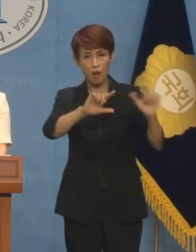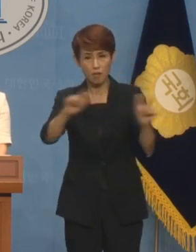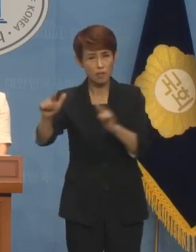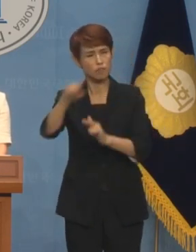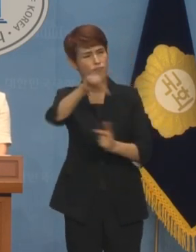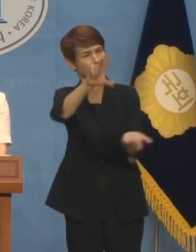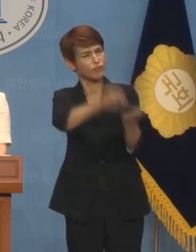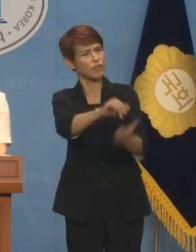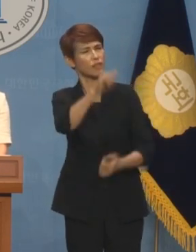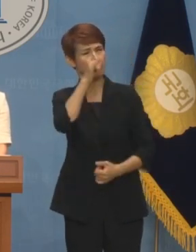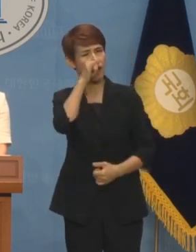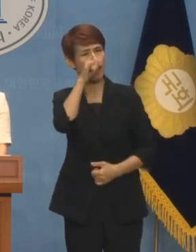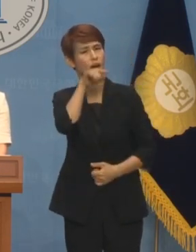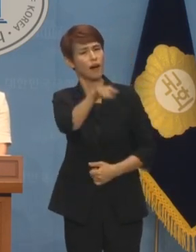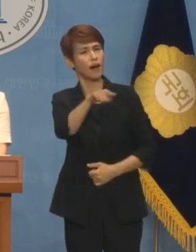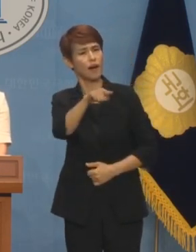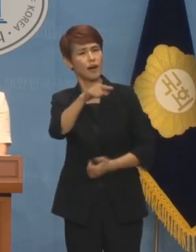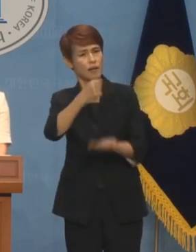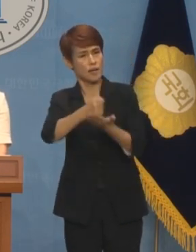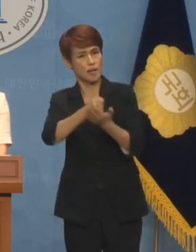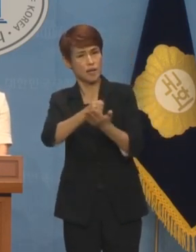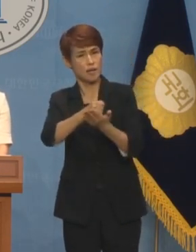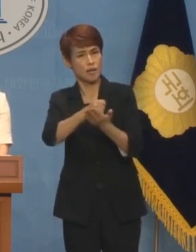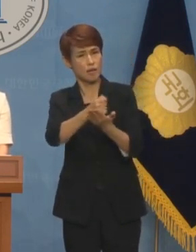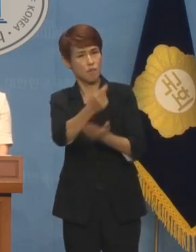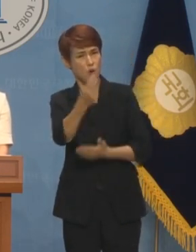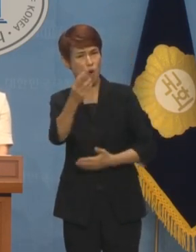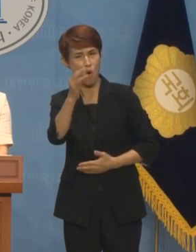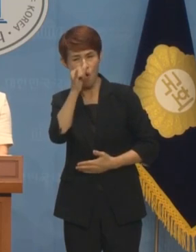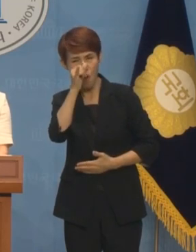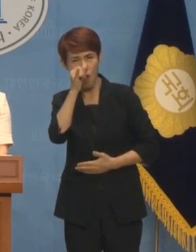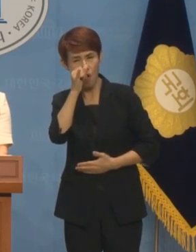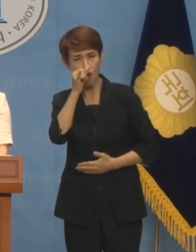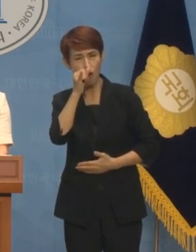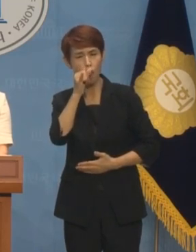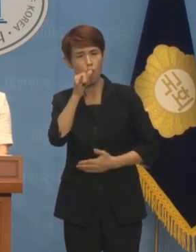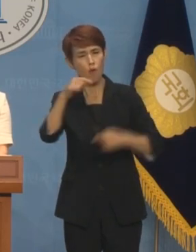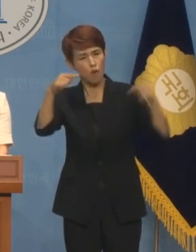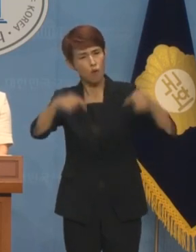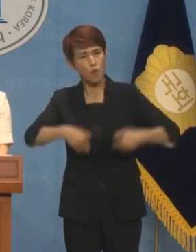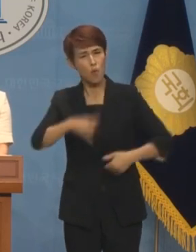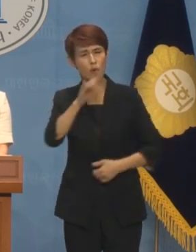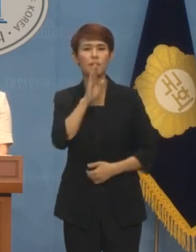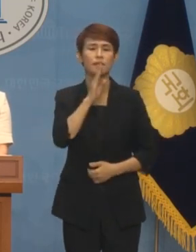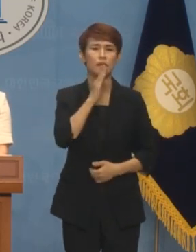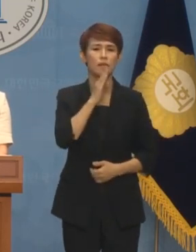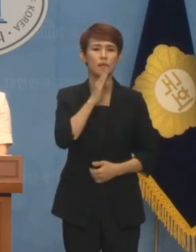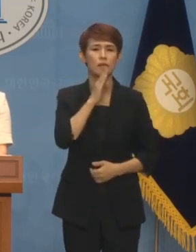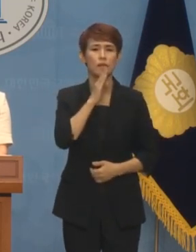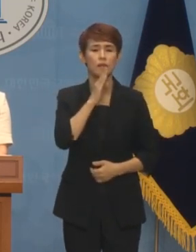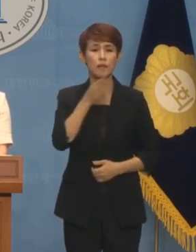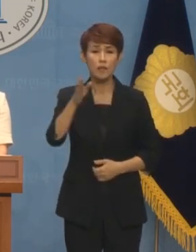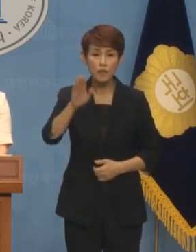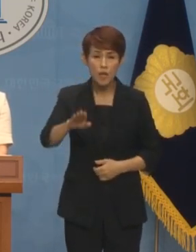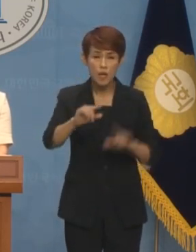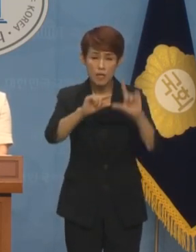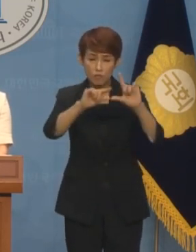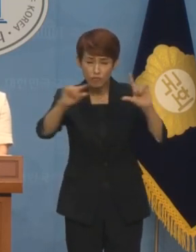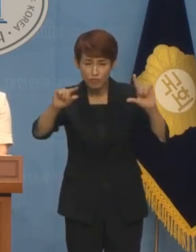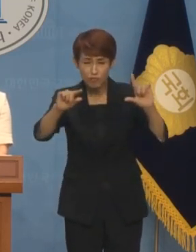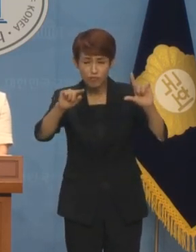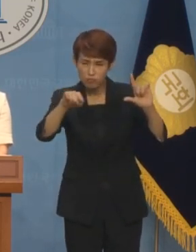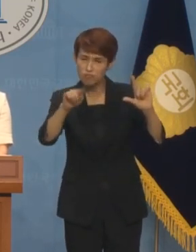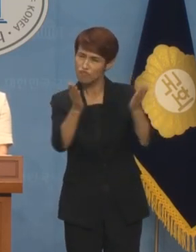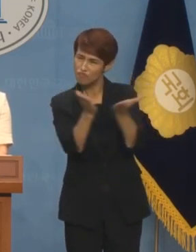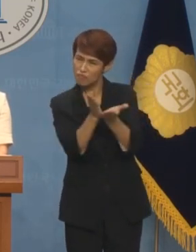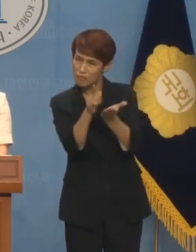불합리성을 주장하는 이야기에 한두 가지 합리적 논점이 없는 것은 아닙니다. 그러나 극히 일부의 합리적